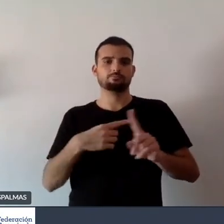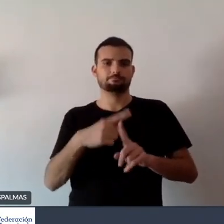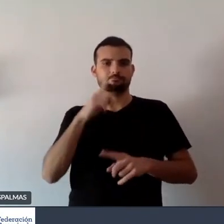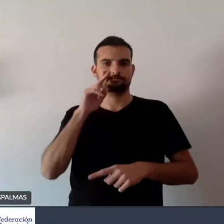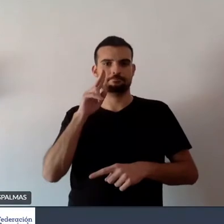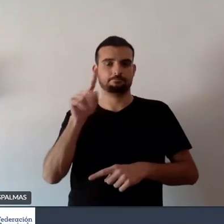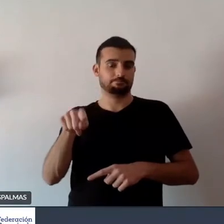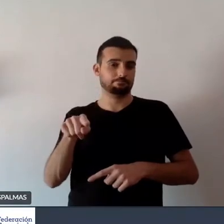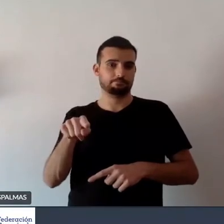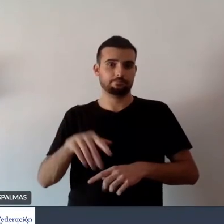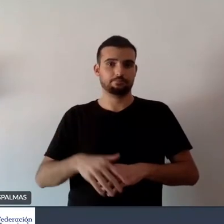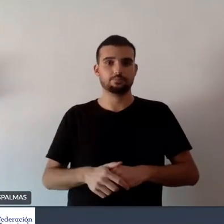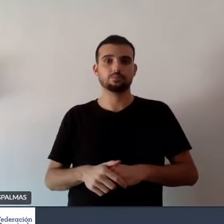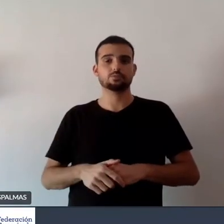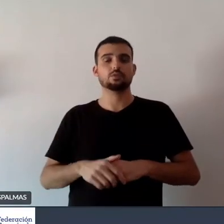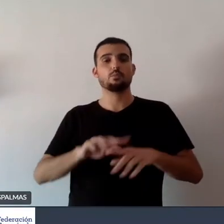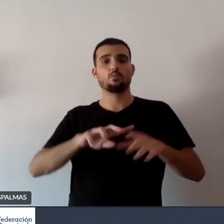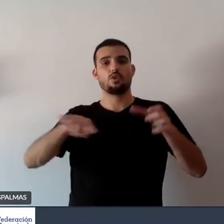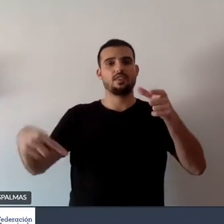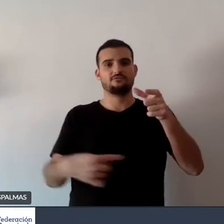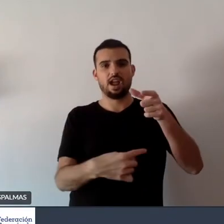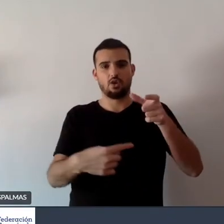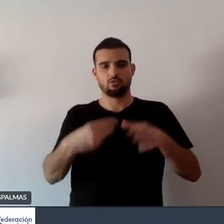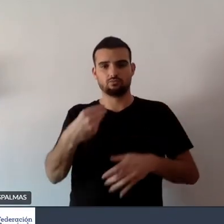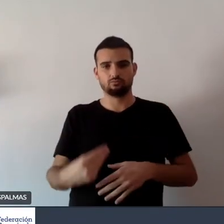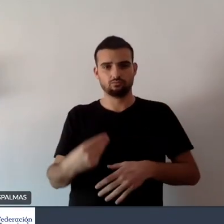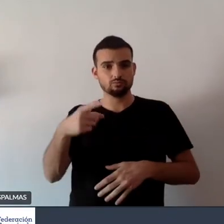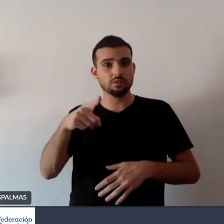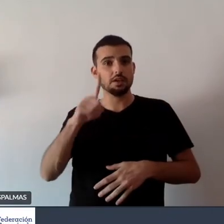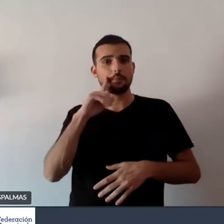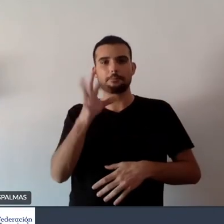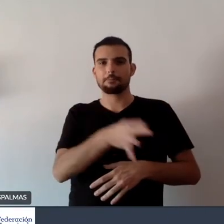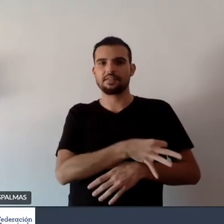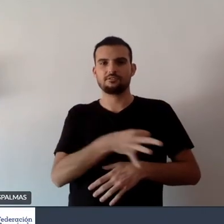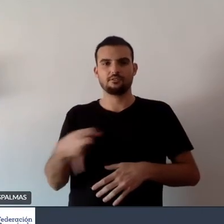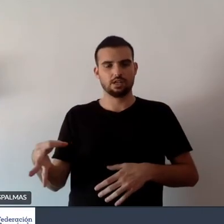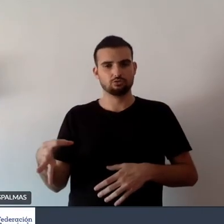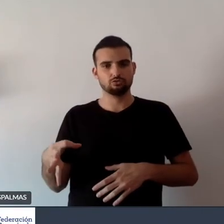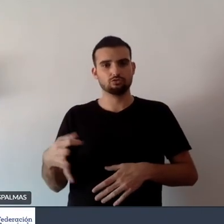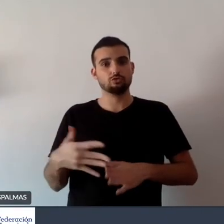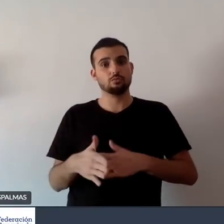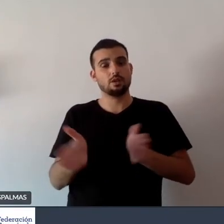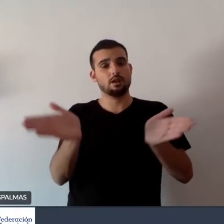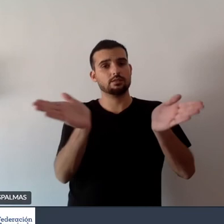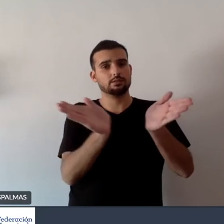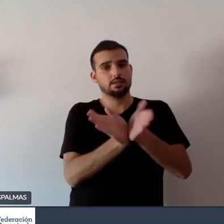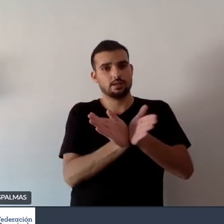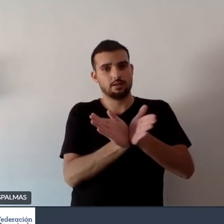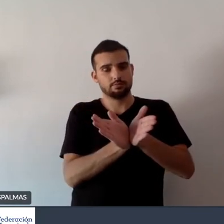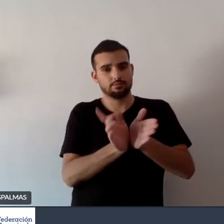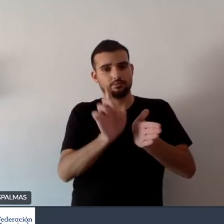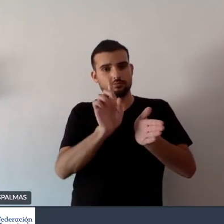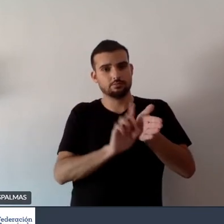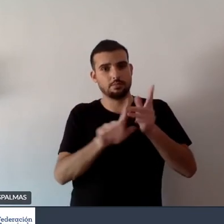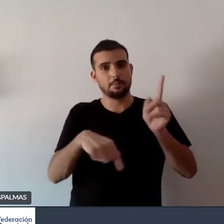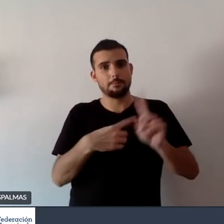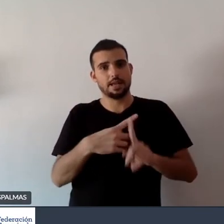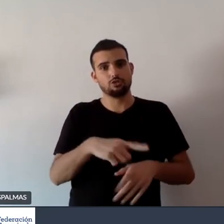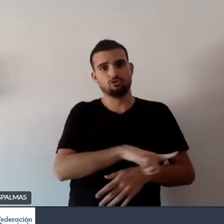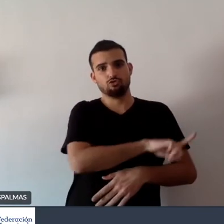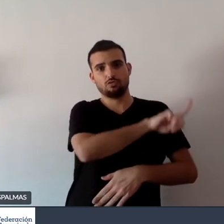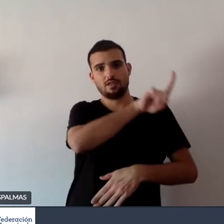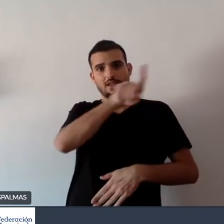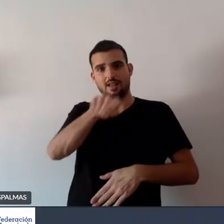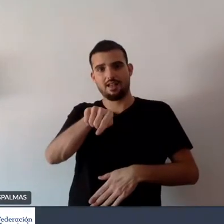Brose Bamber juega muchísimo poste bajo. Y aquí perfecto. Caída a esquina y subida al centro de la